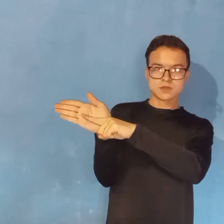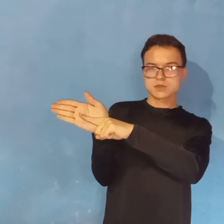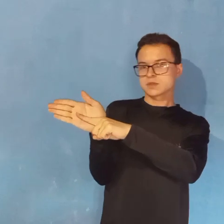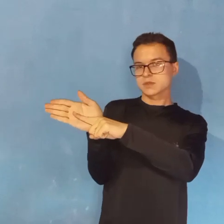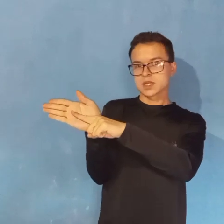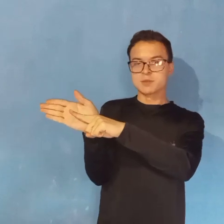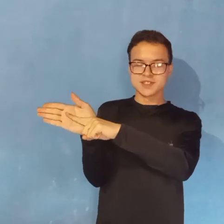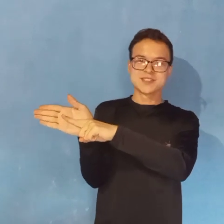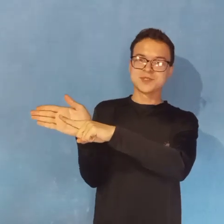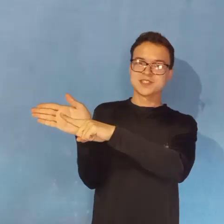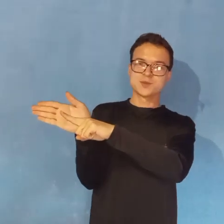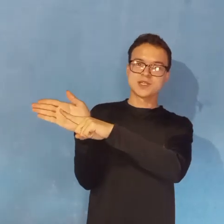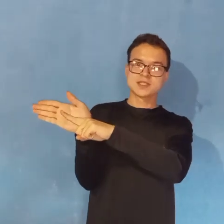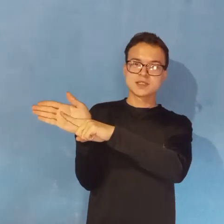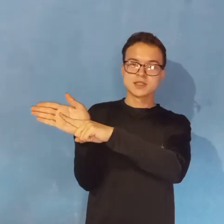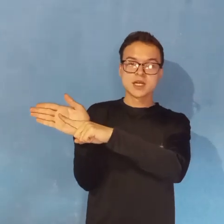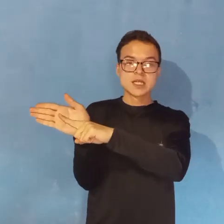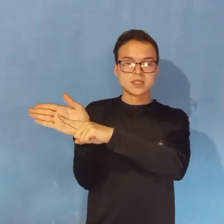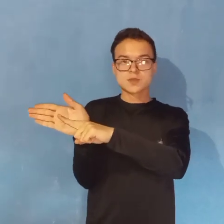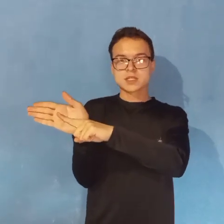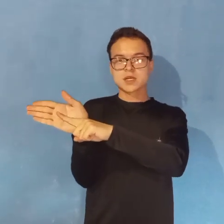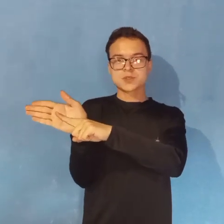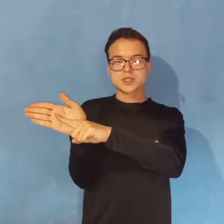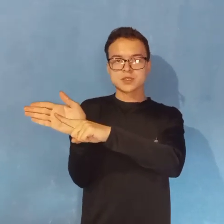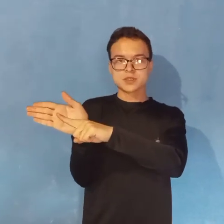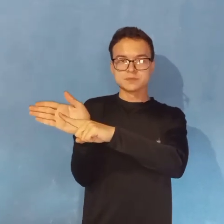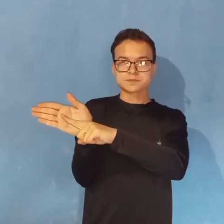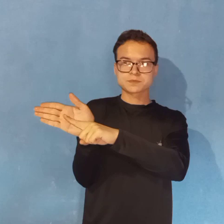menos é bem simples também assim. E o sinal de